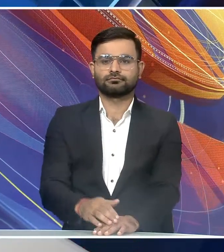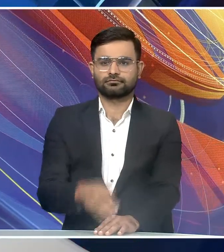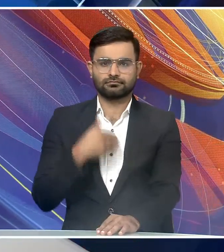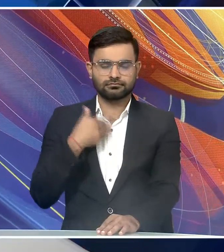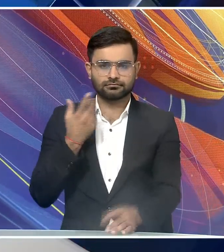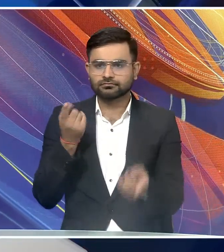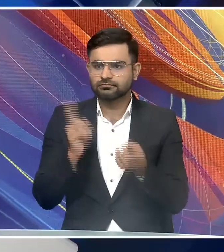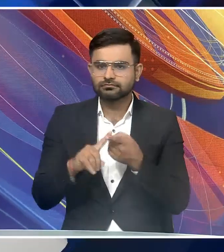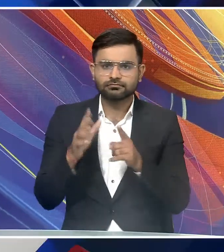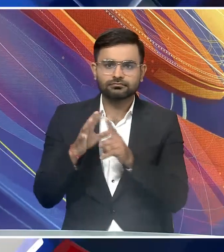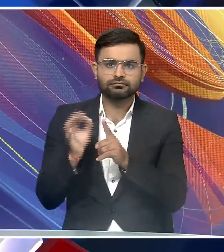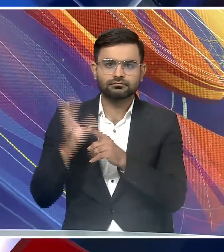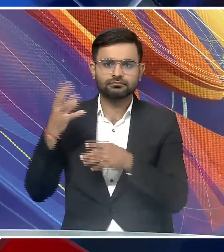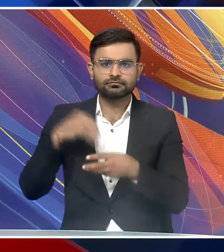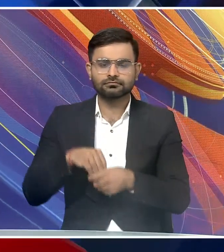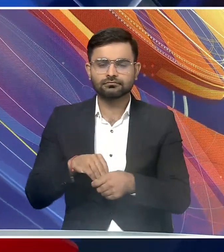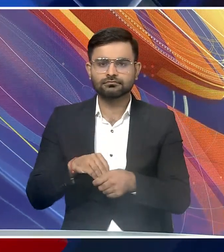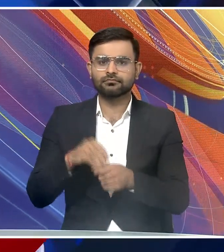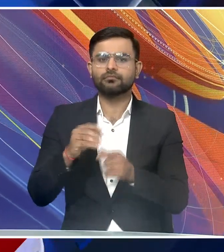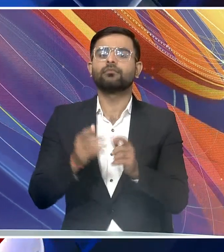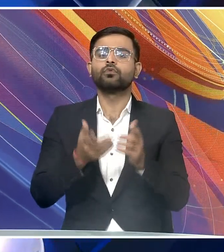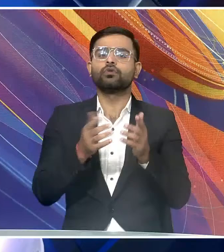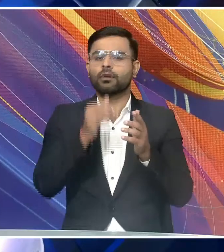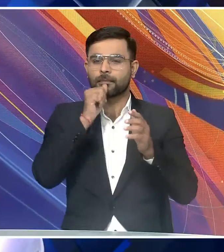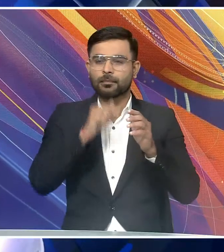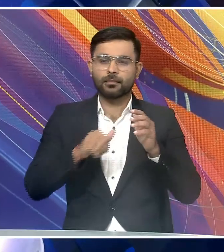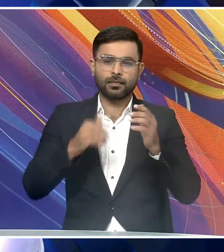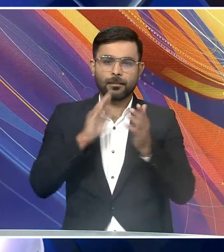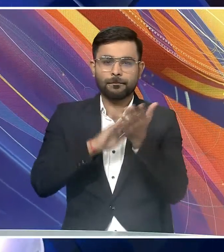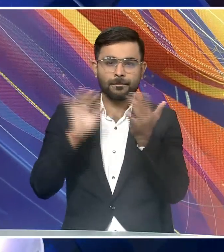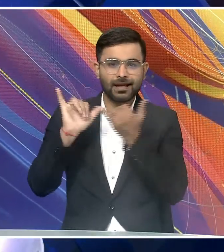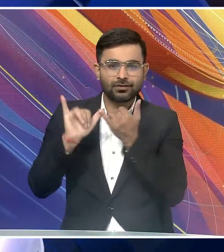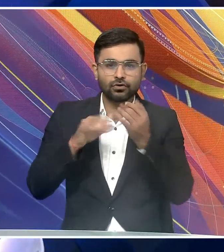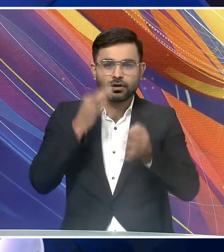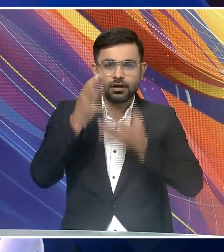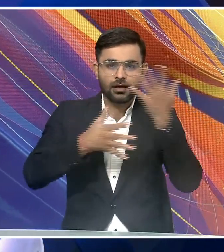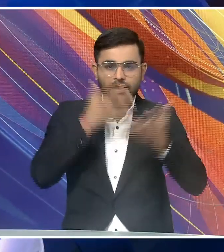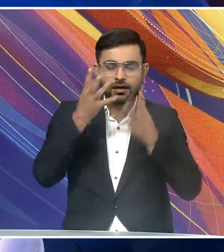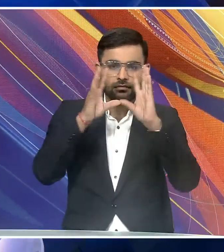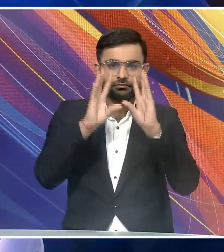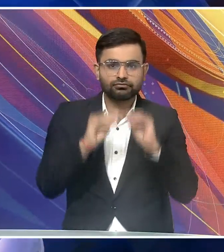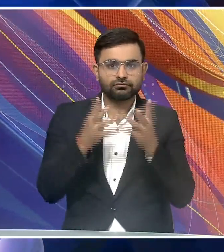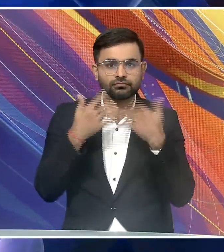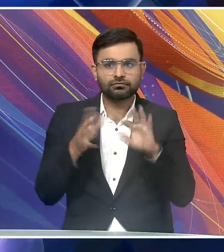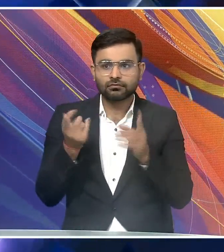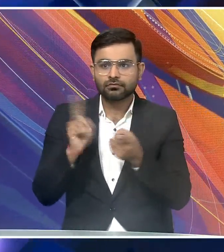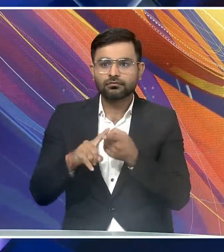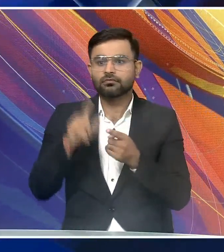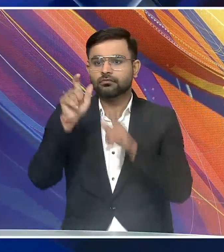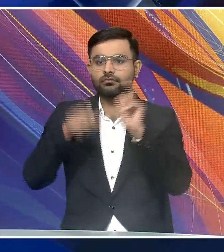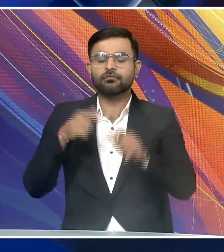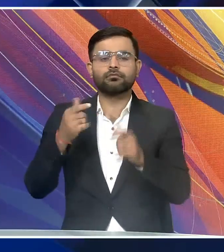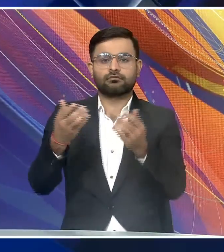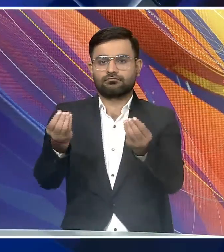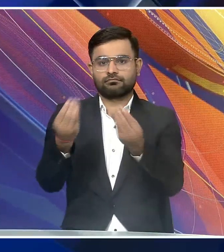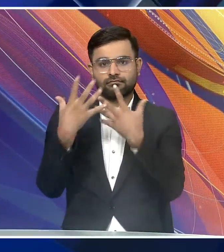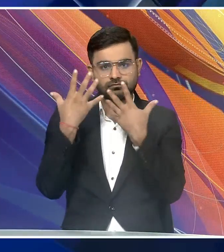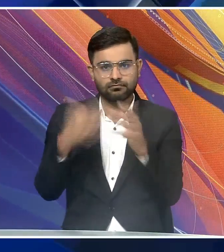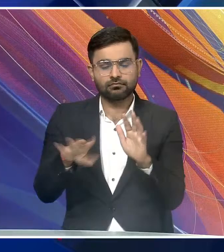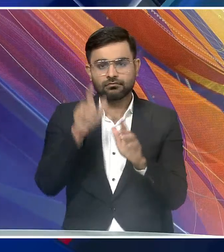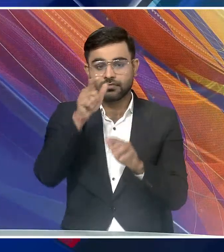अचानक वर्षा होने से गोकुल में लगी अग्नि बुझ गई है, और आश्चर्य की बात यह है कि पक्षियों द्वारा संदेश भेजा है